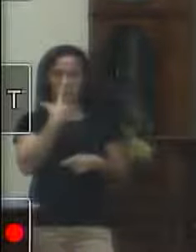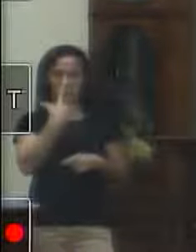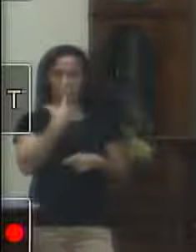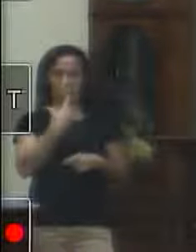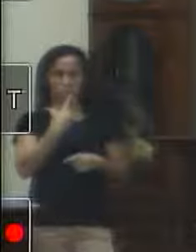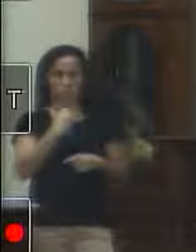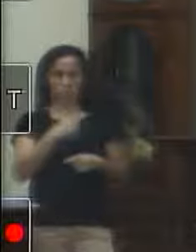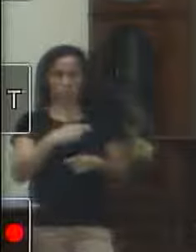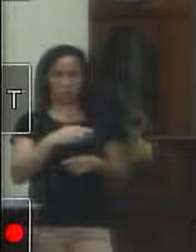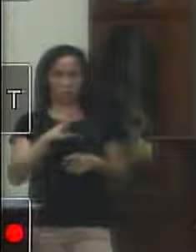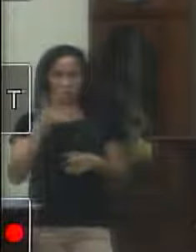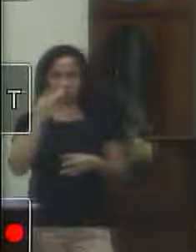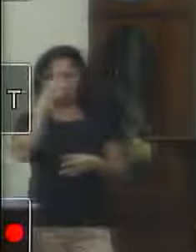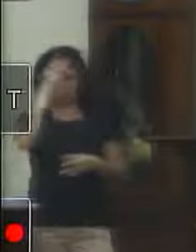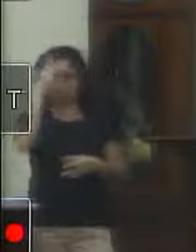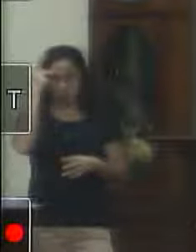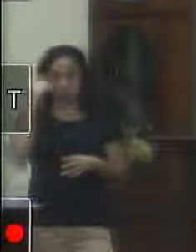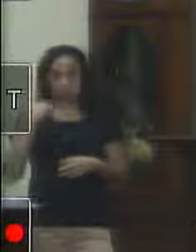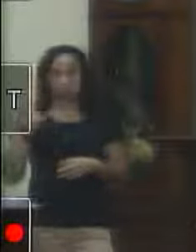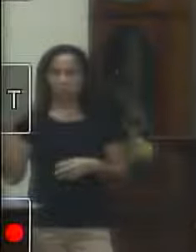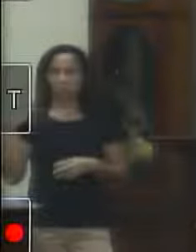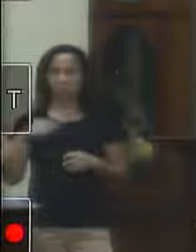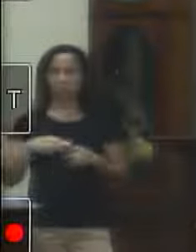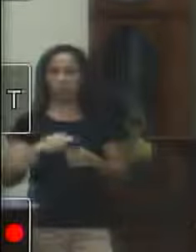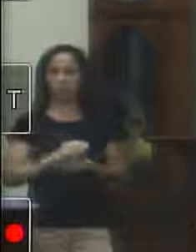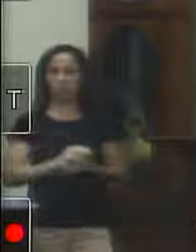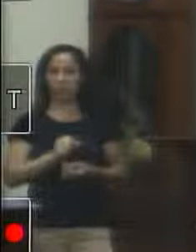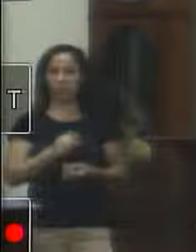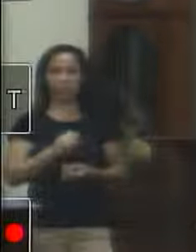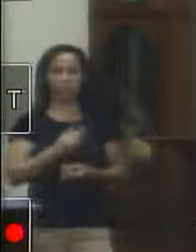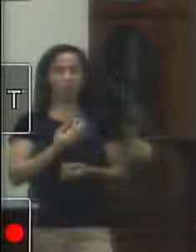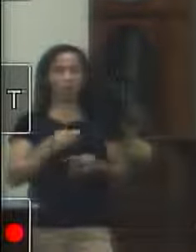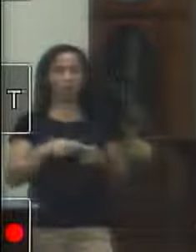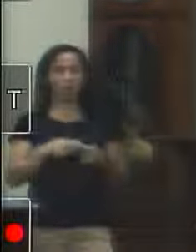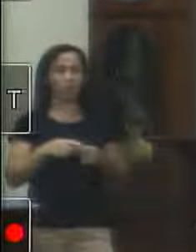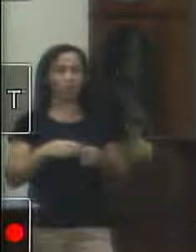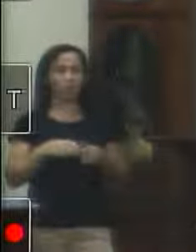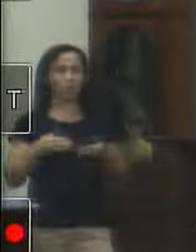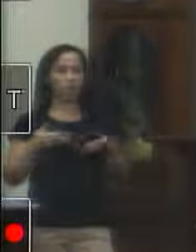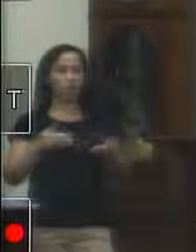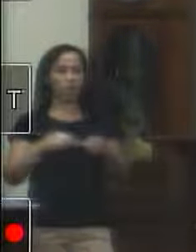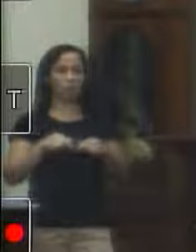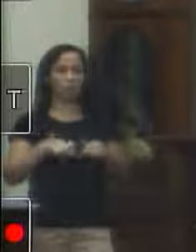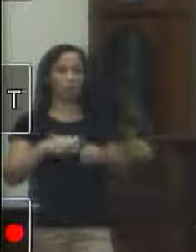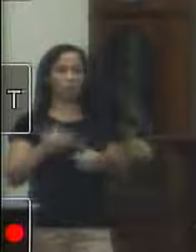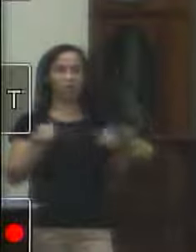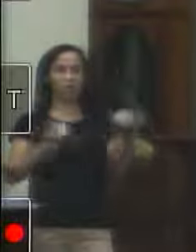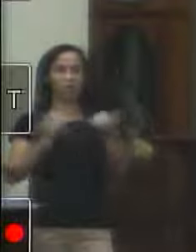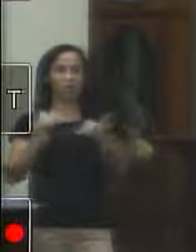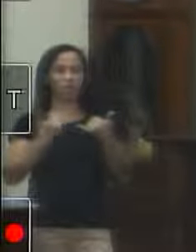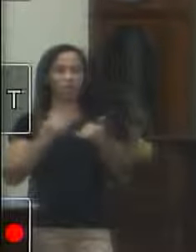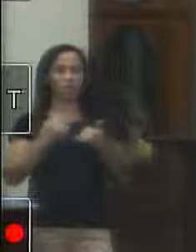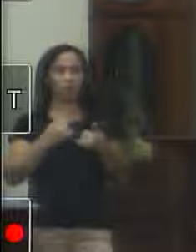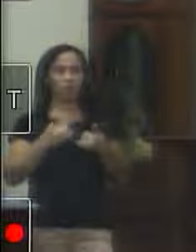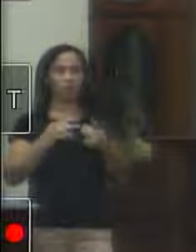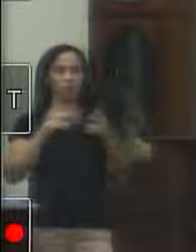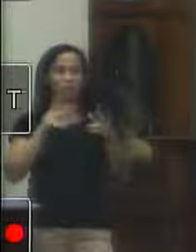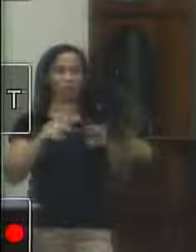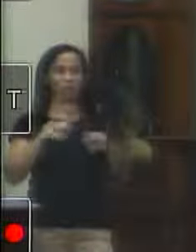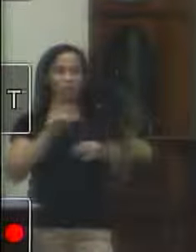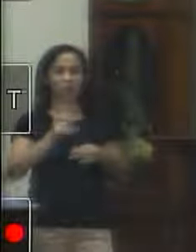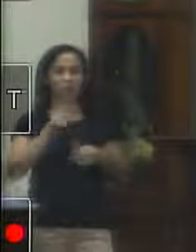que para todos os pares aqui da casa, quando nós recebemos aqui a notícia do mesmo que fazia o